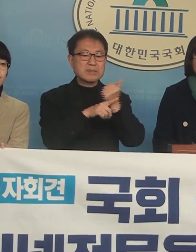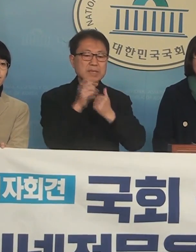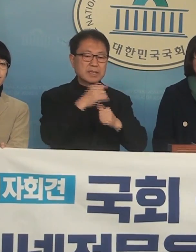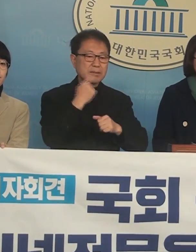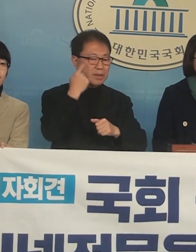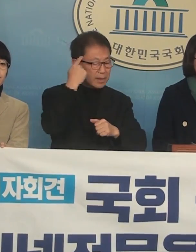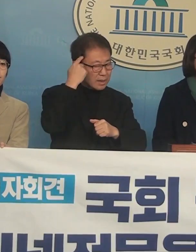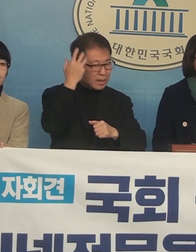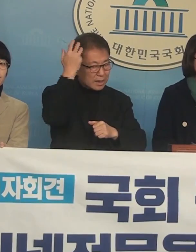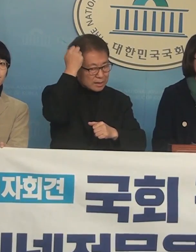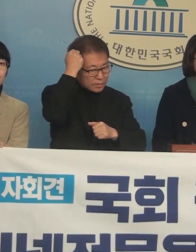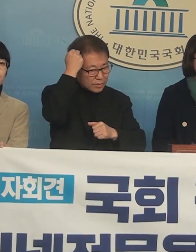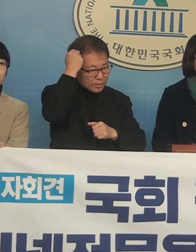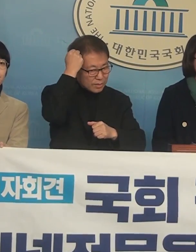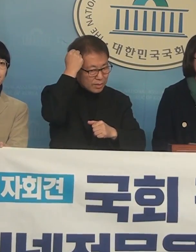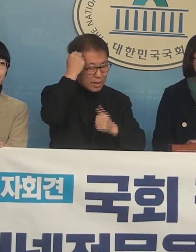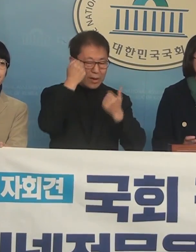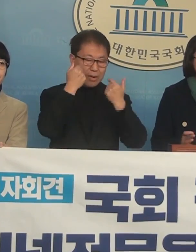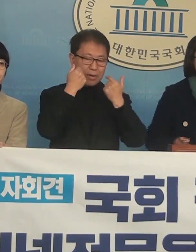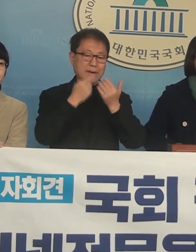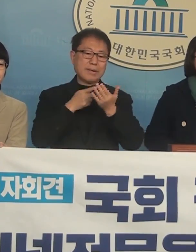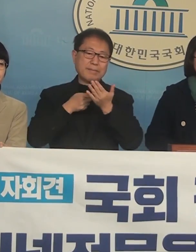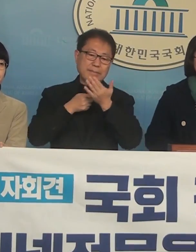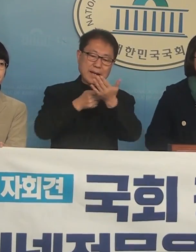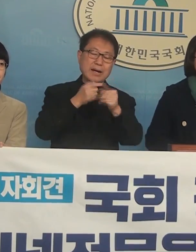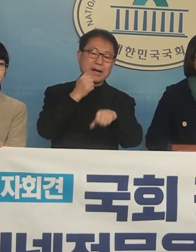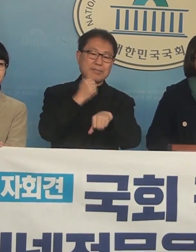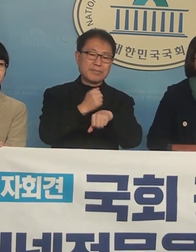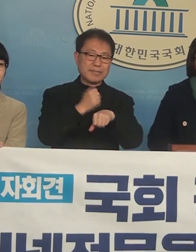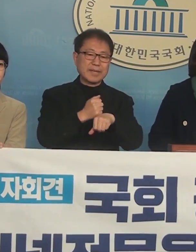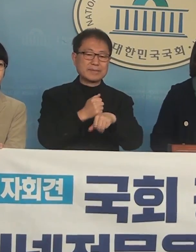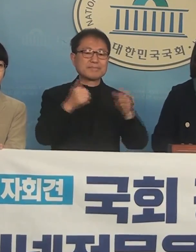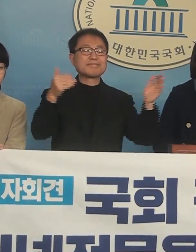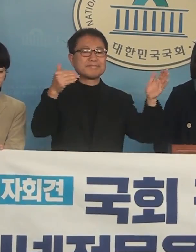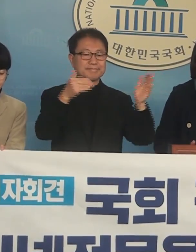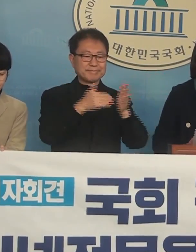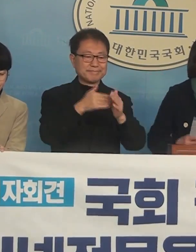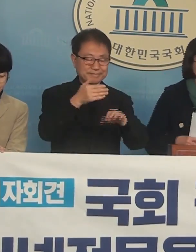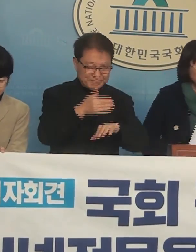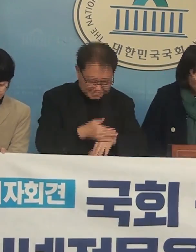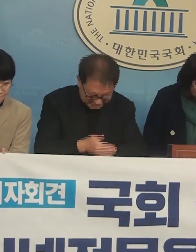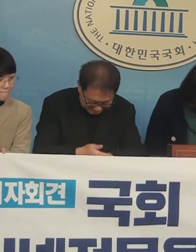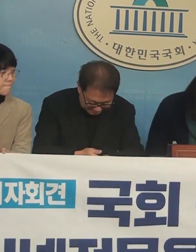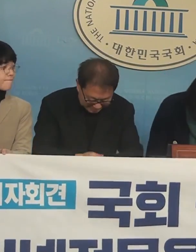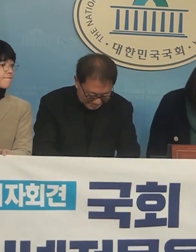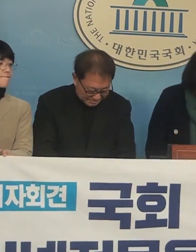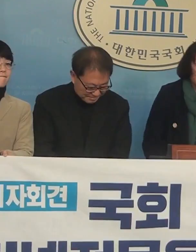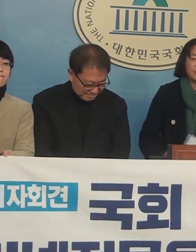새겨주시길 강력히 촉구드립니다. 이상 기자회견을 마치겠습니다. 고맙습니다.